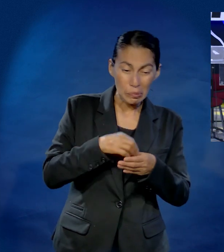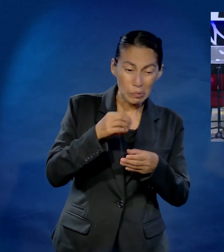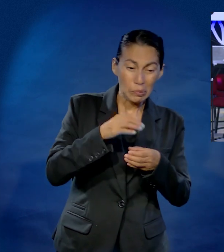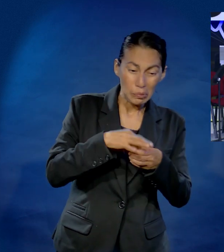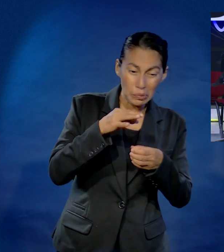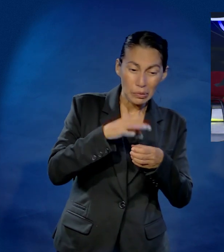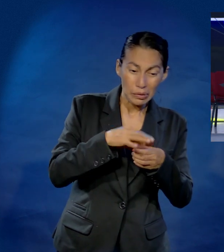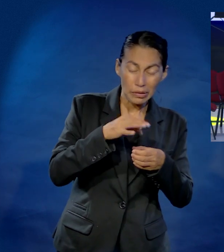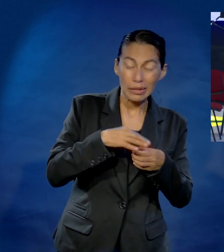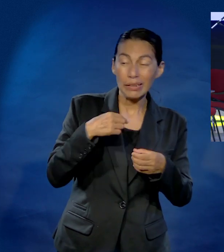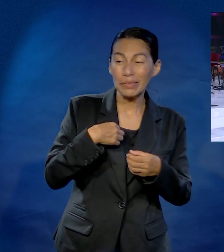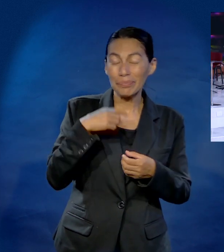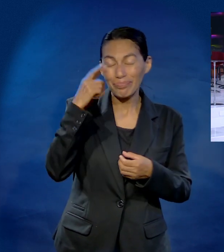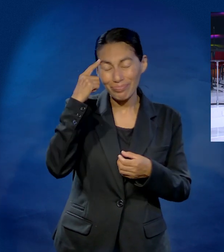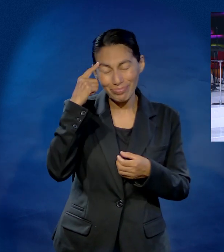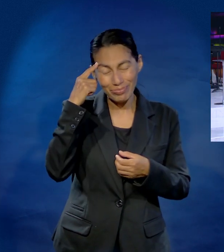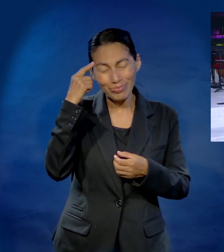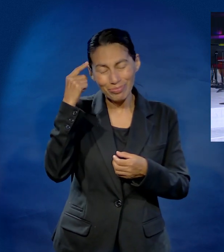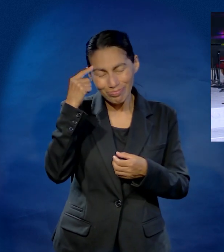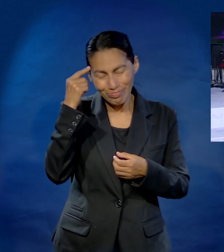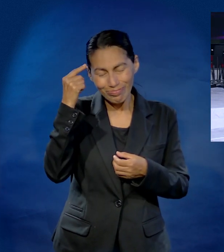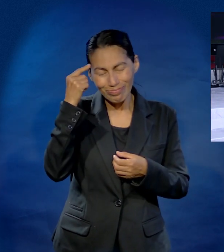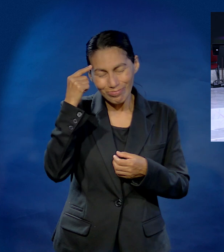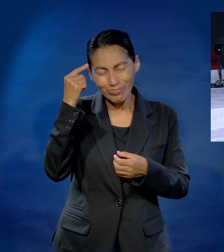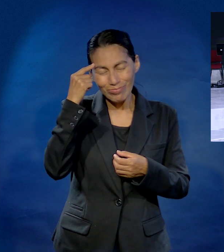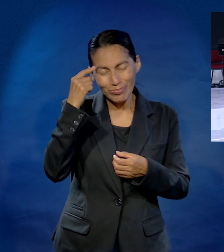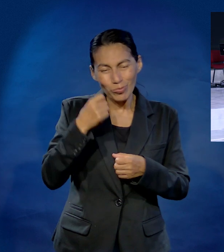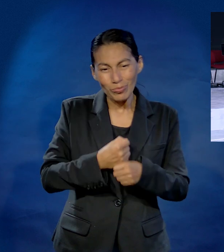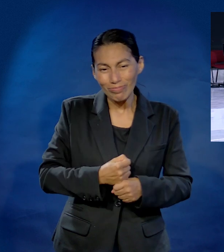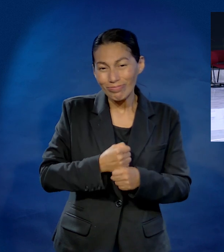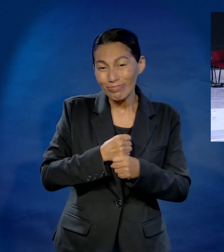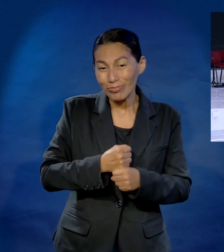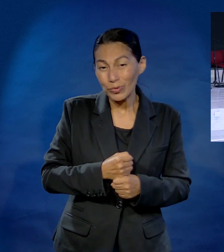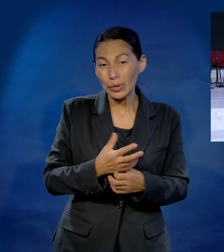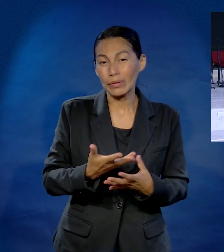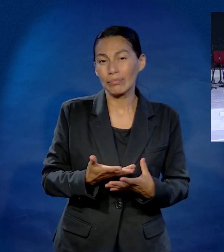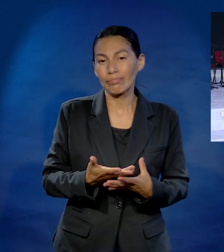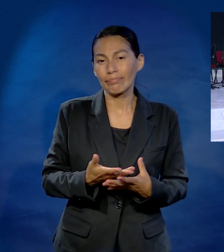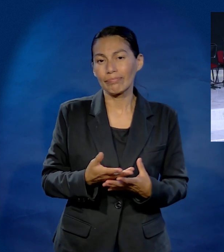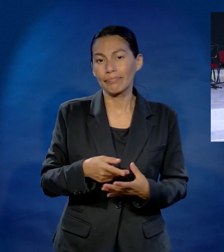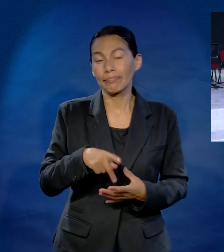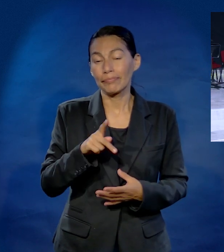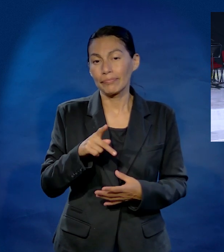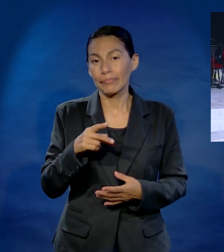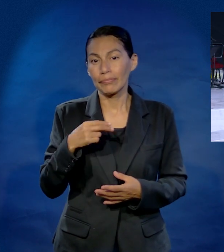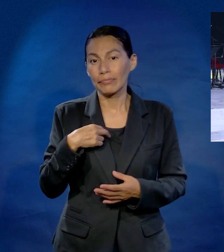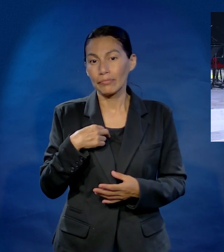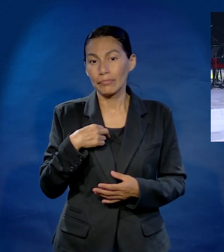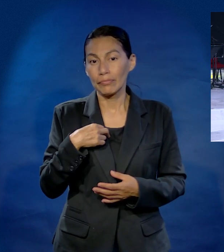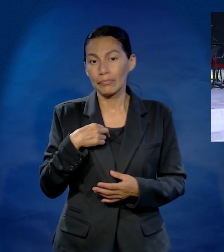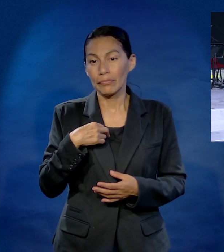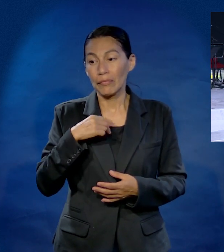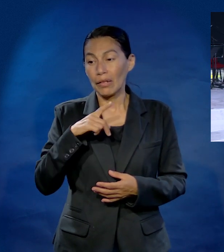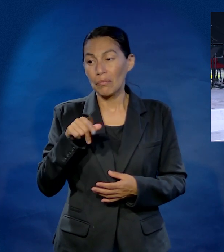su teléfono, su trabajo, su dinero. ¡Ay, el muchacho! Y así me la pasé, así me la pasé, así me la pasé.